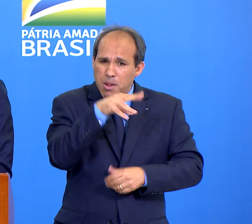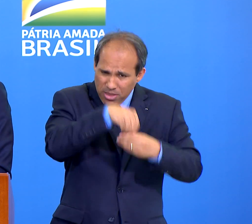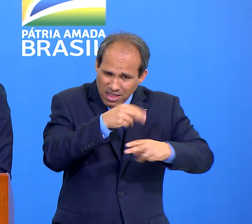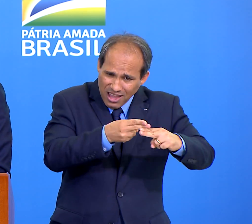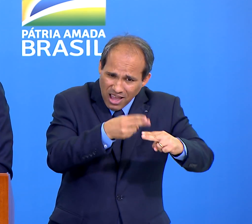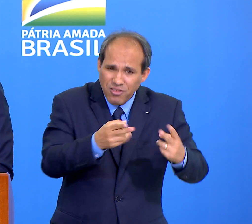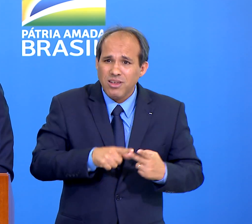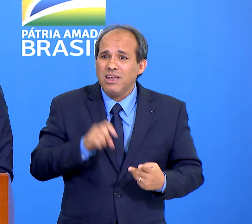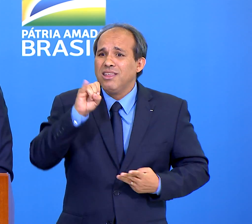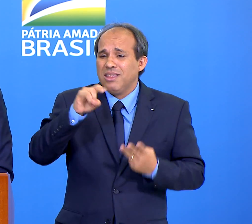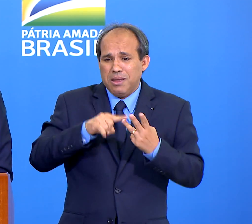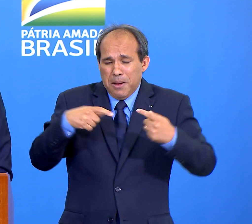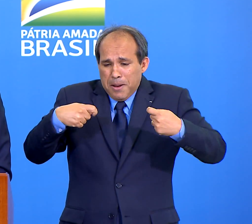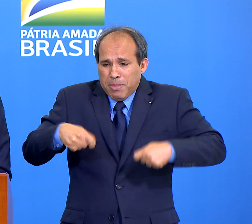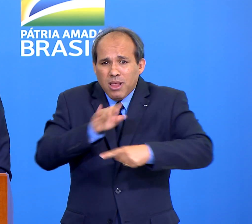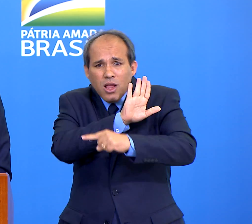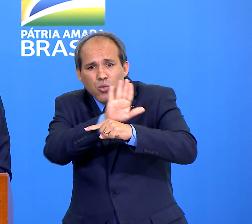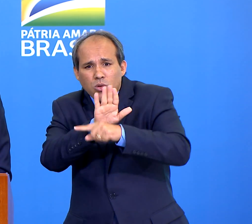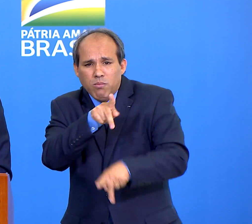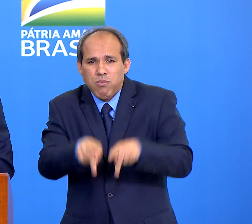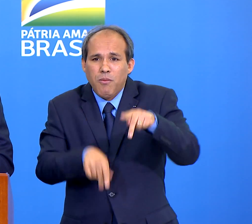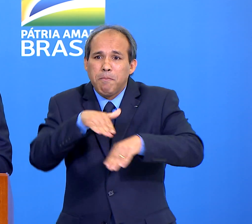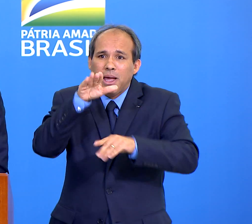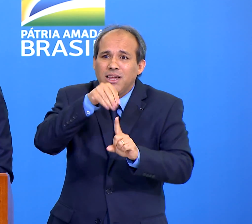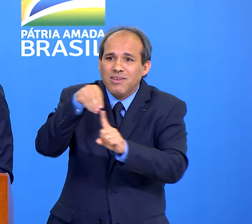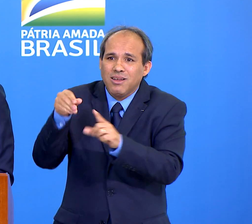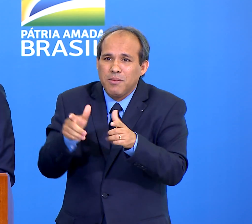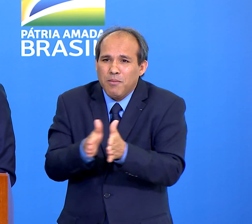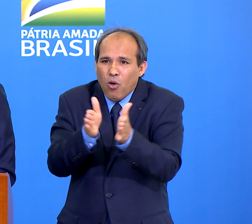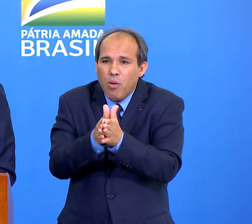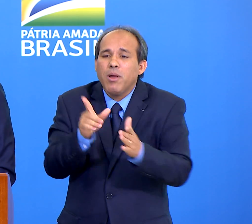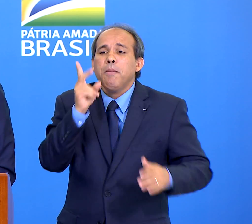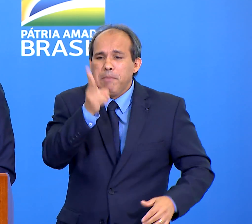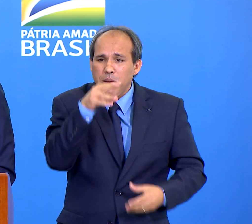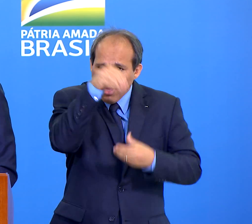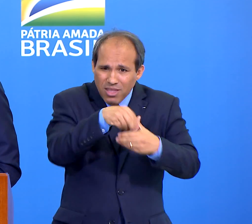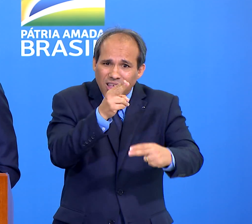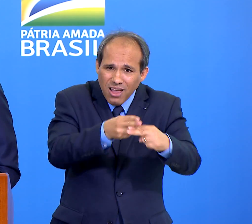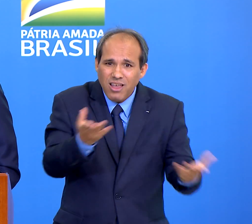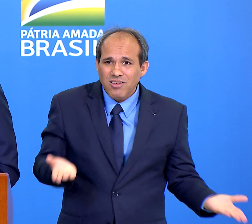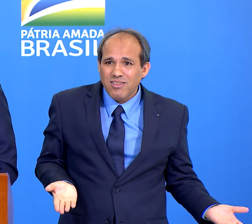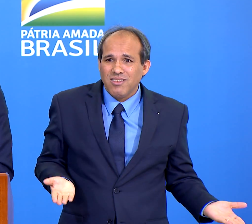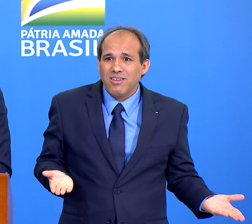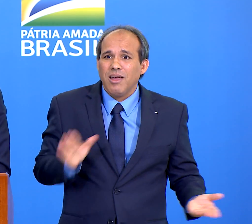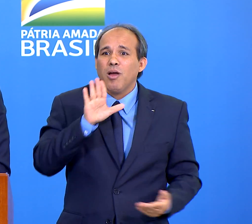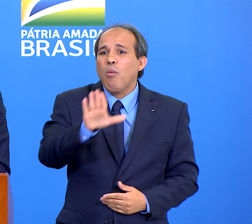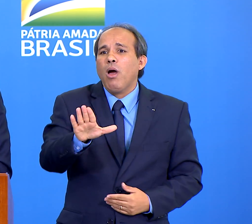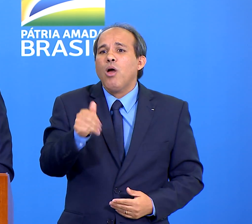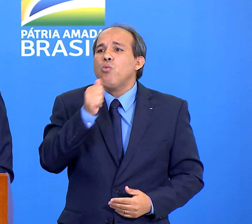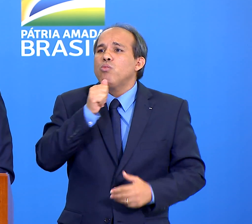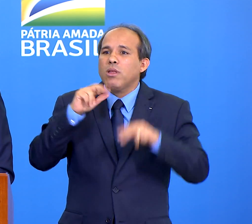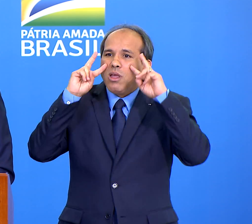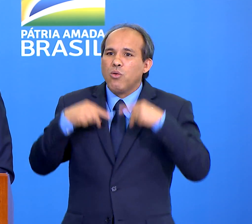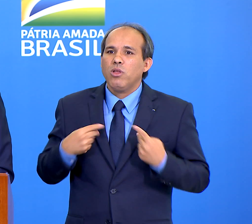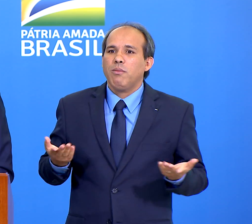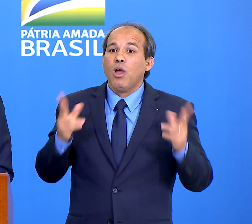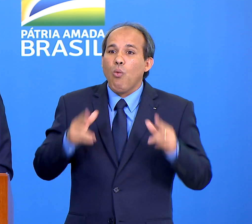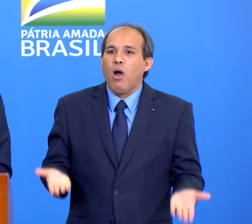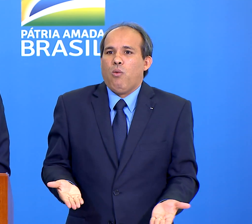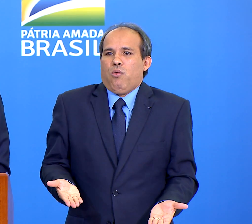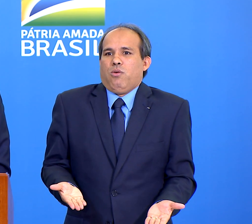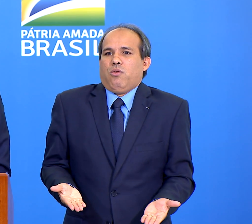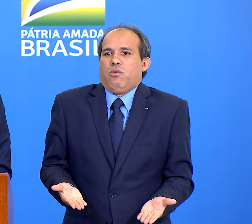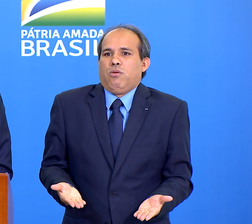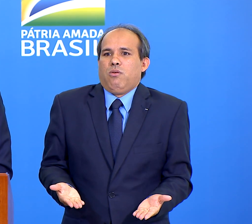quando se precisava ajudar a população mais carente era na caixa só que a gente não tinha um reconhecimento que tem